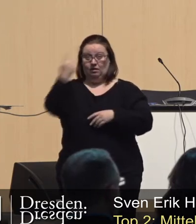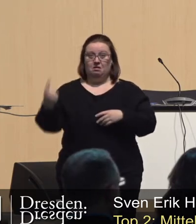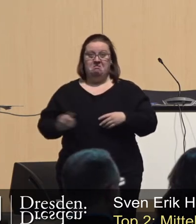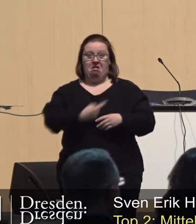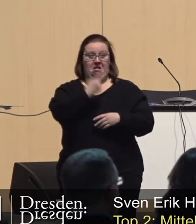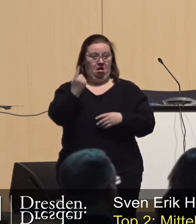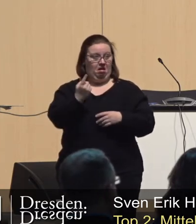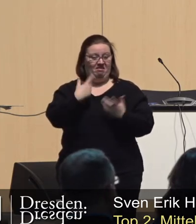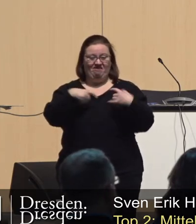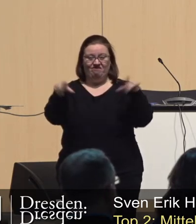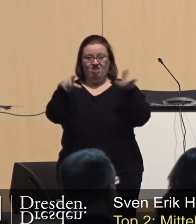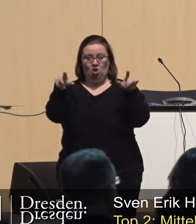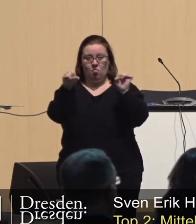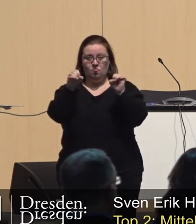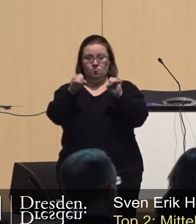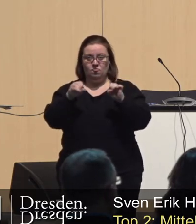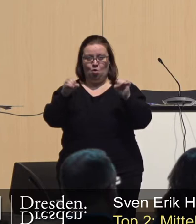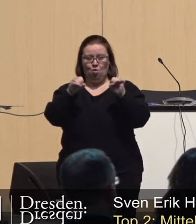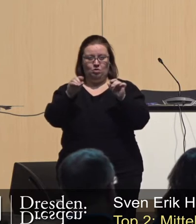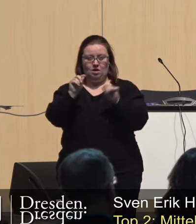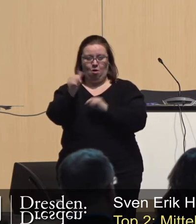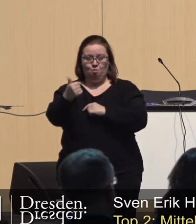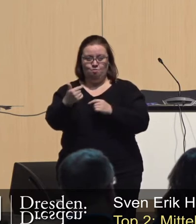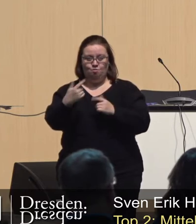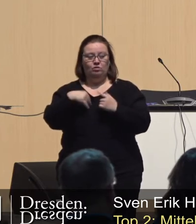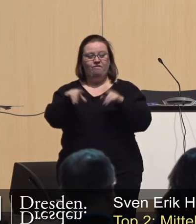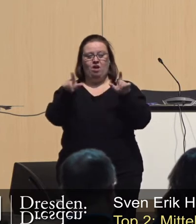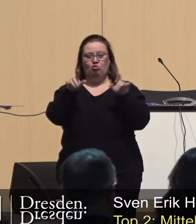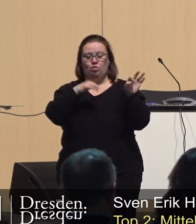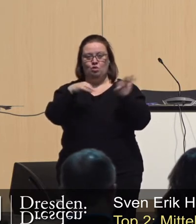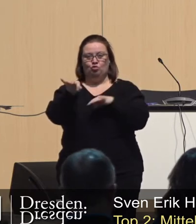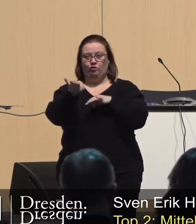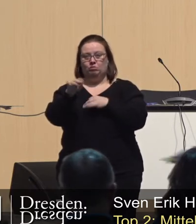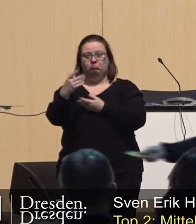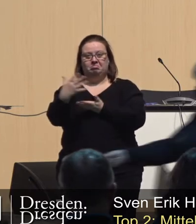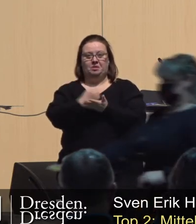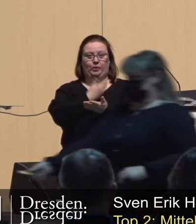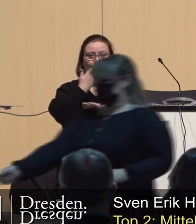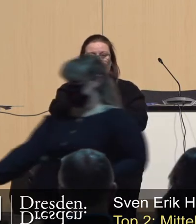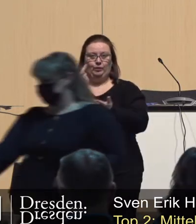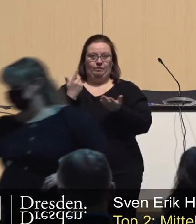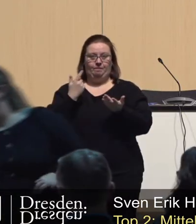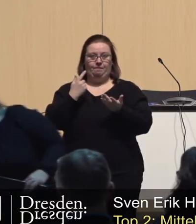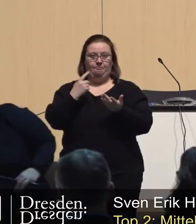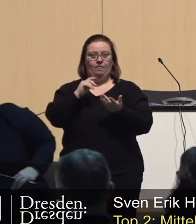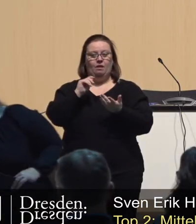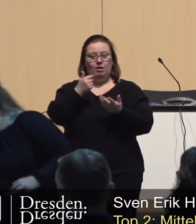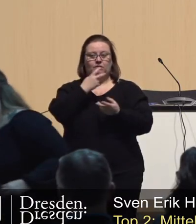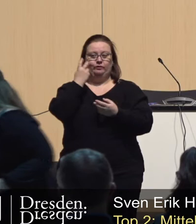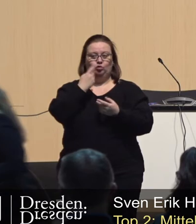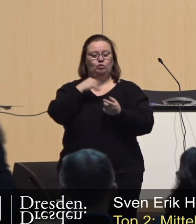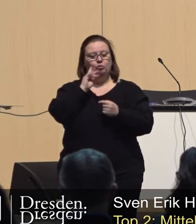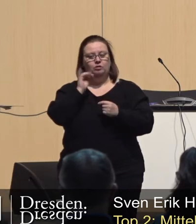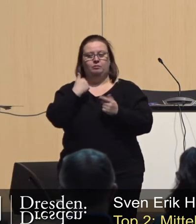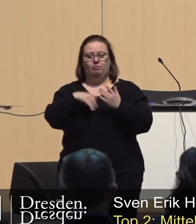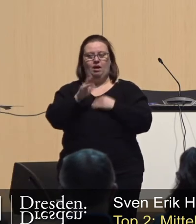faktisch kaum Veranstaltungen durchführen und die Veranstaltungen, die wir durchführen konnten, waren nicht rentabel. Die haben wir meistens gemacht, um letztendlich